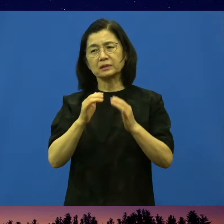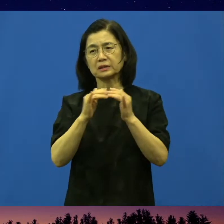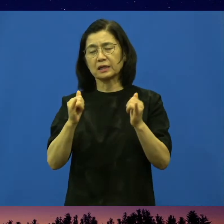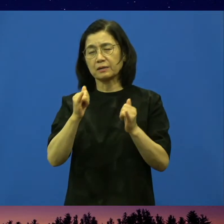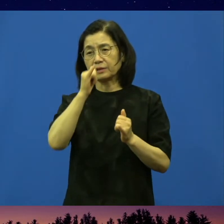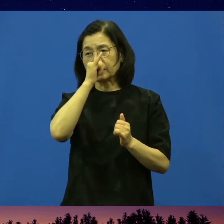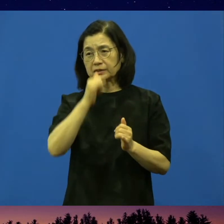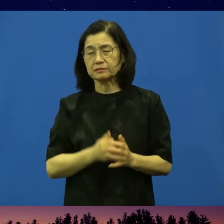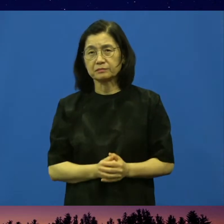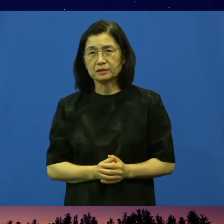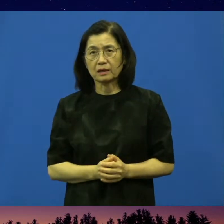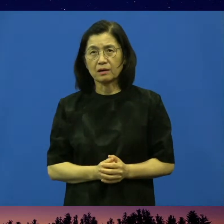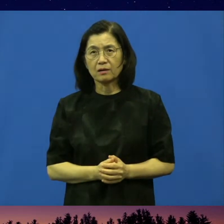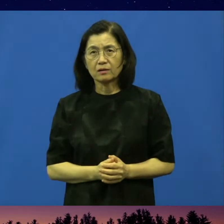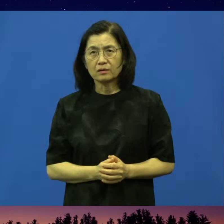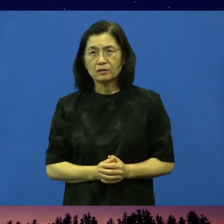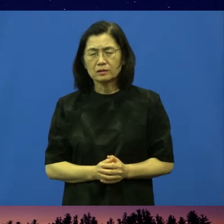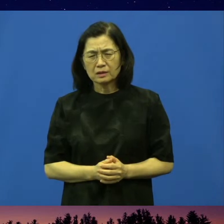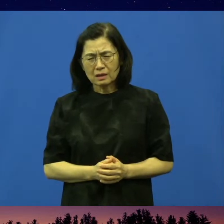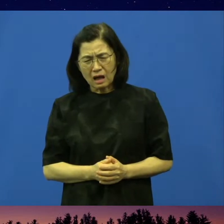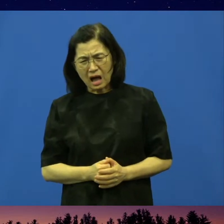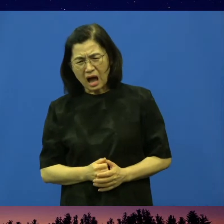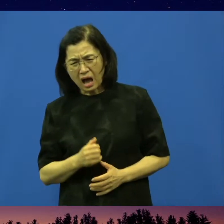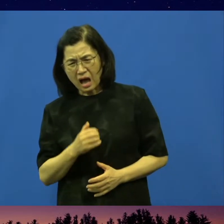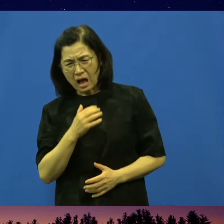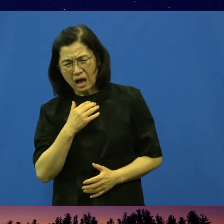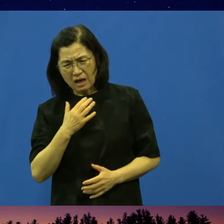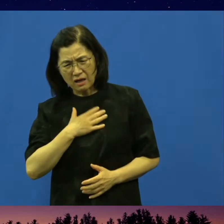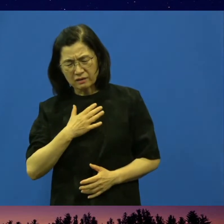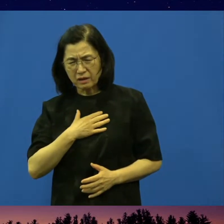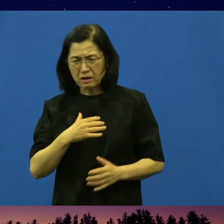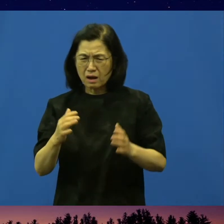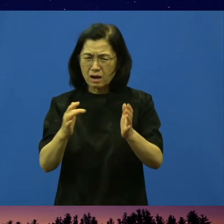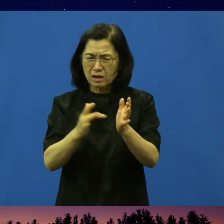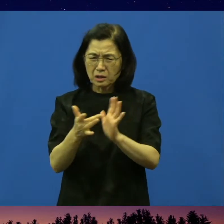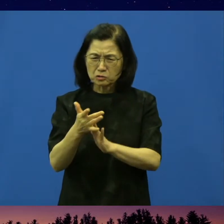그러면서 무슨 생각을 하면 차라리 예수 안 믿을 때가 더 나았던 것 같아.